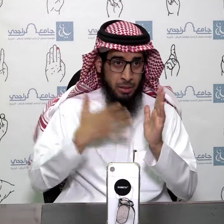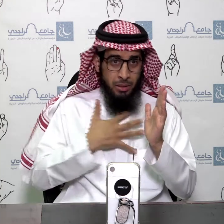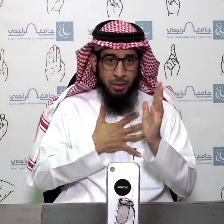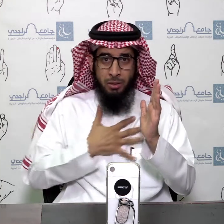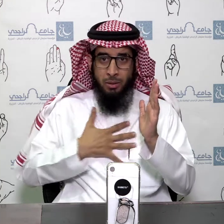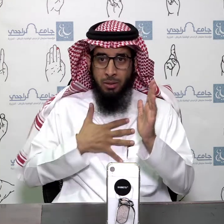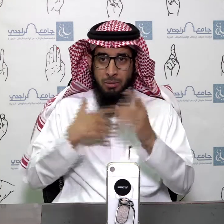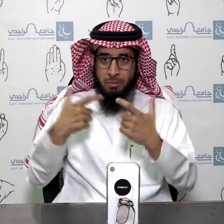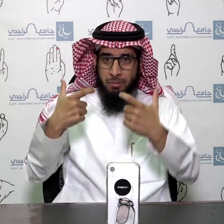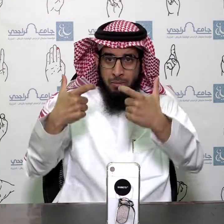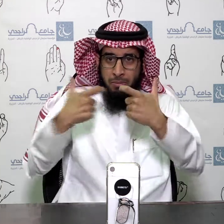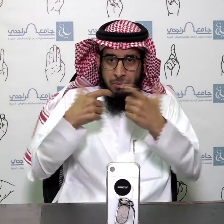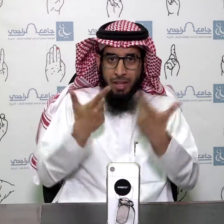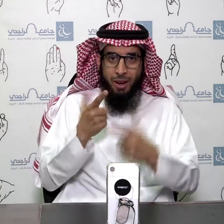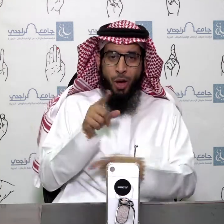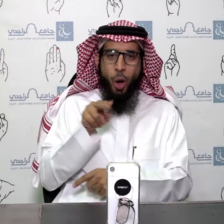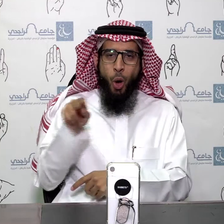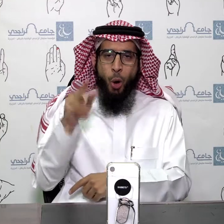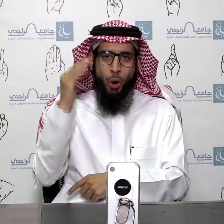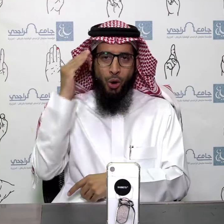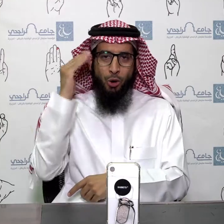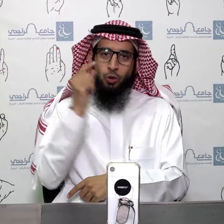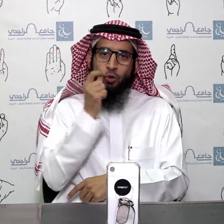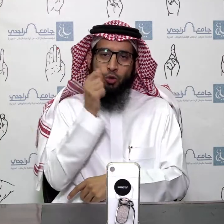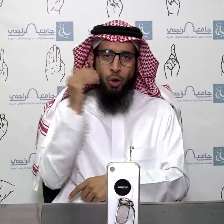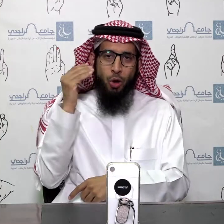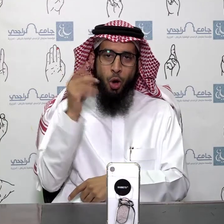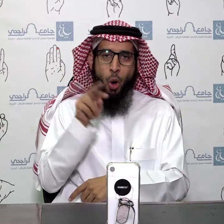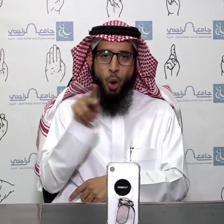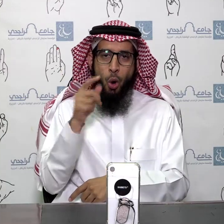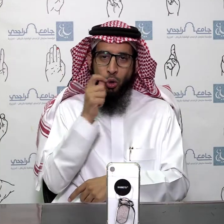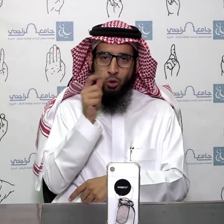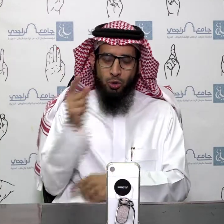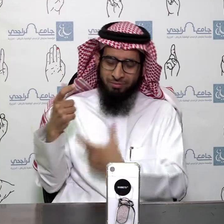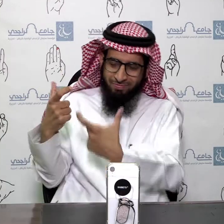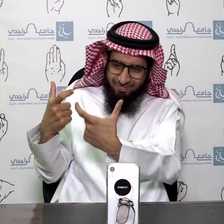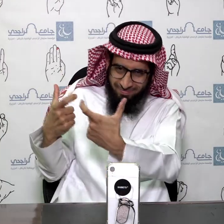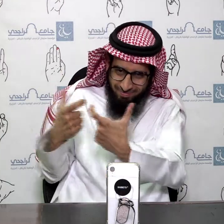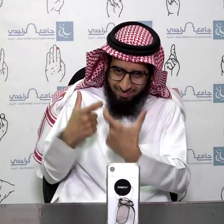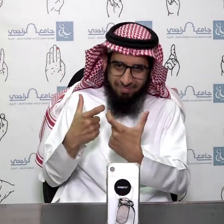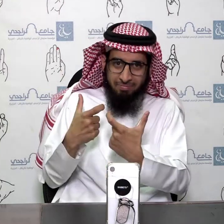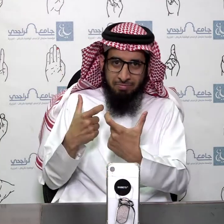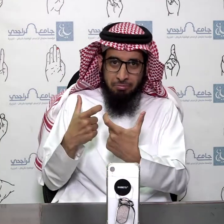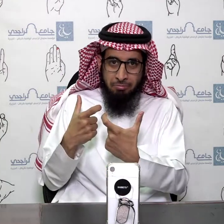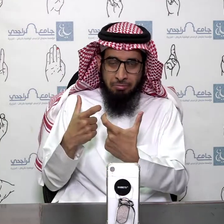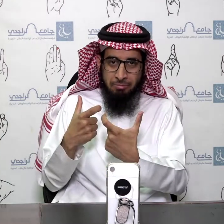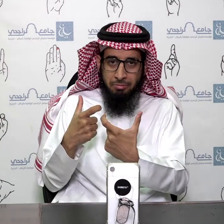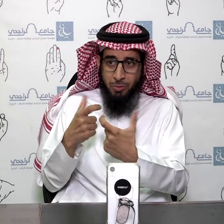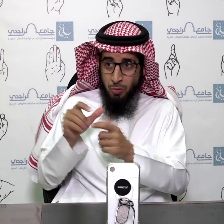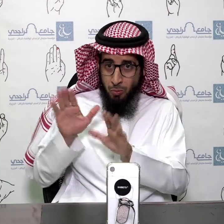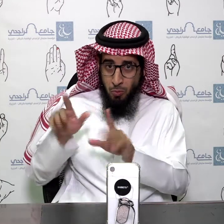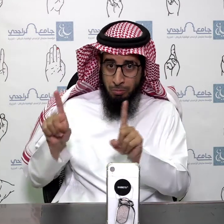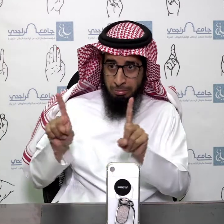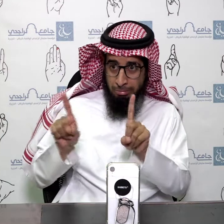المنيع بعد الله تعالى، وبوجوده تأمن تطاول